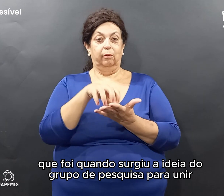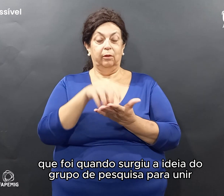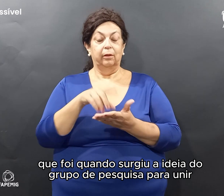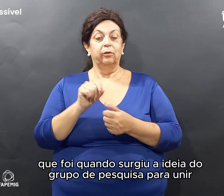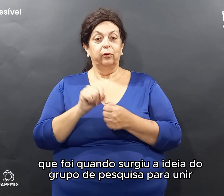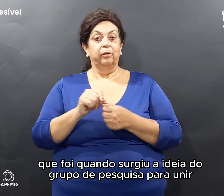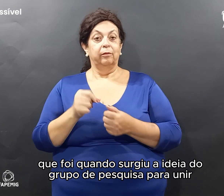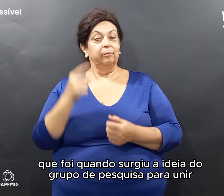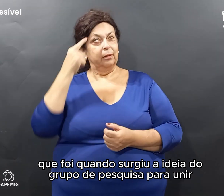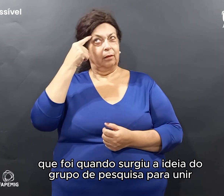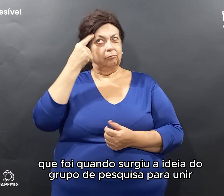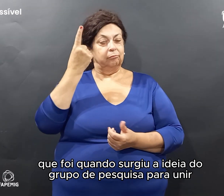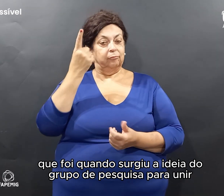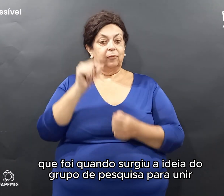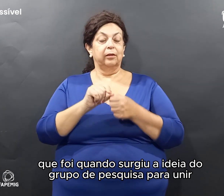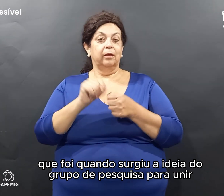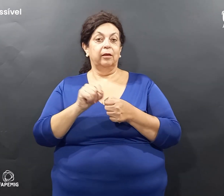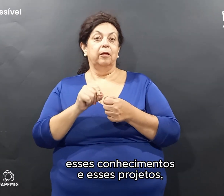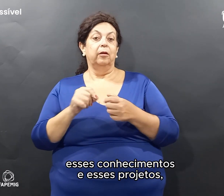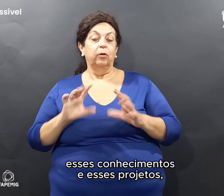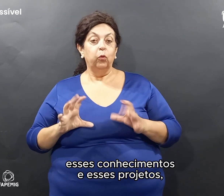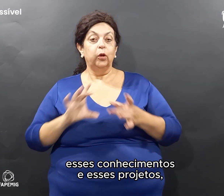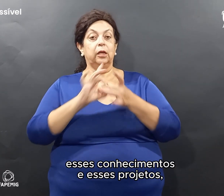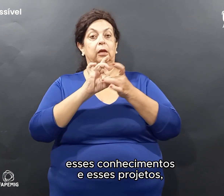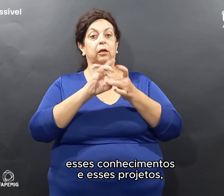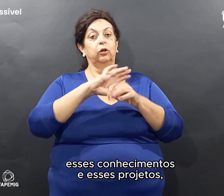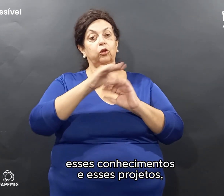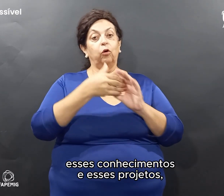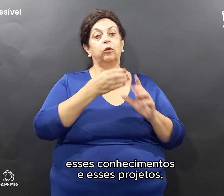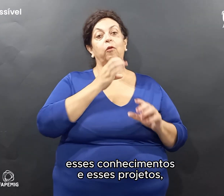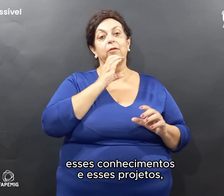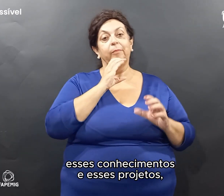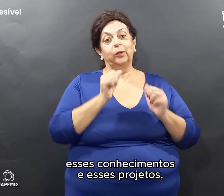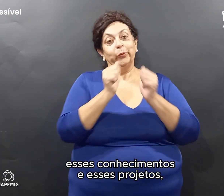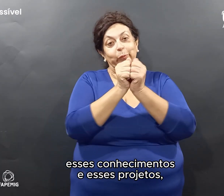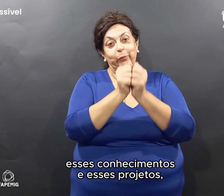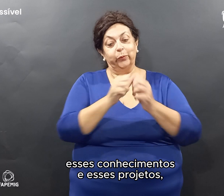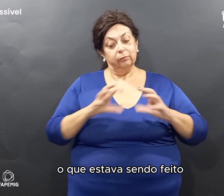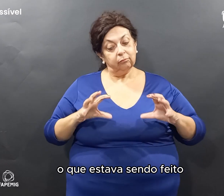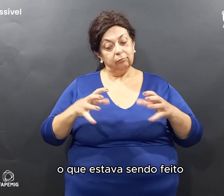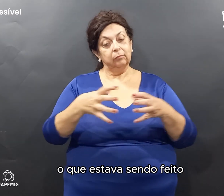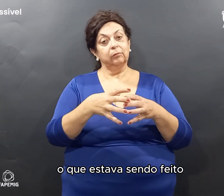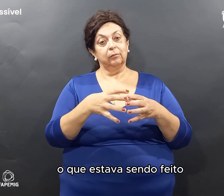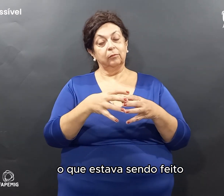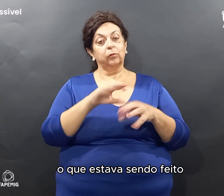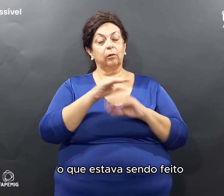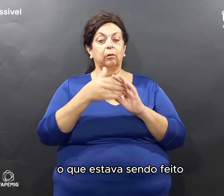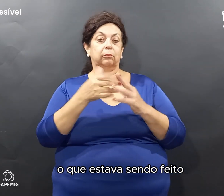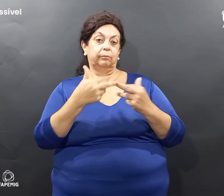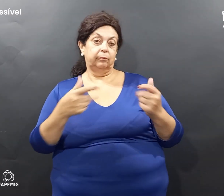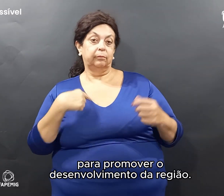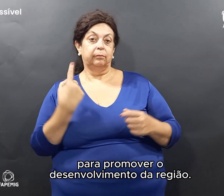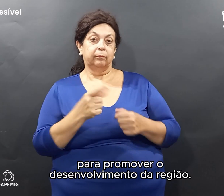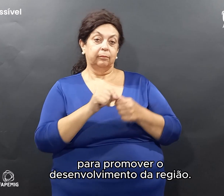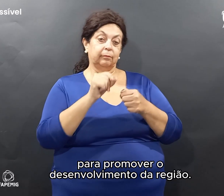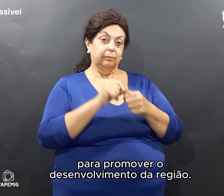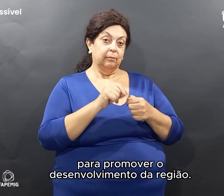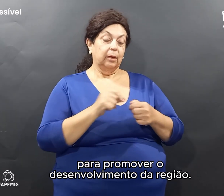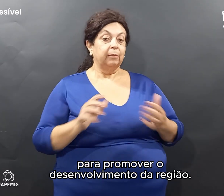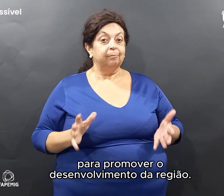grupo de pesquisa para unir esses conhecimentos e esses projetos, né? O que estava sendo feito para promover o